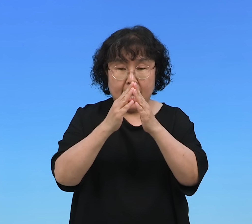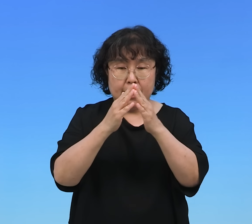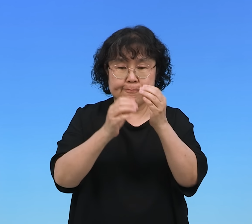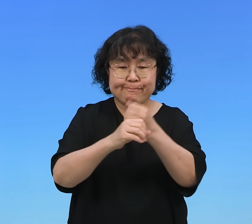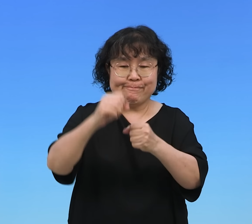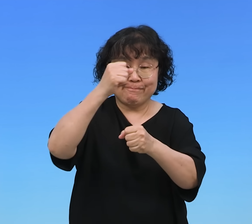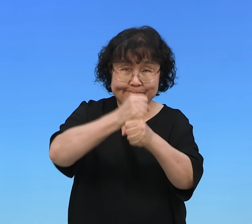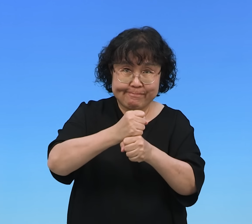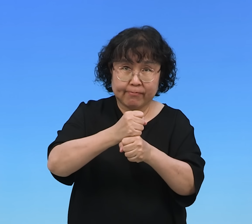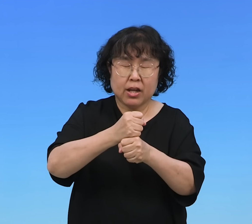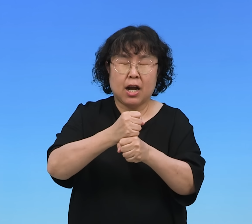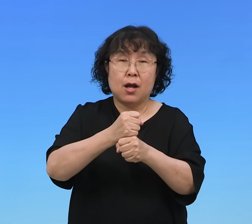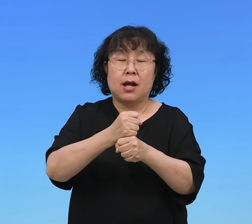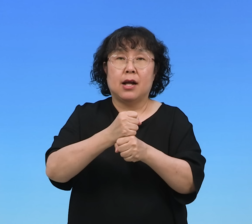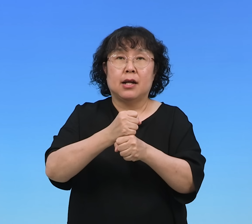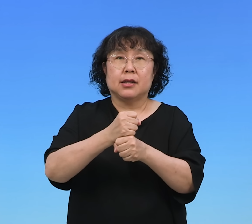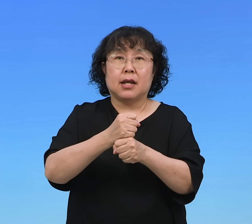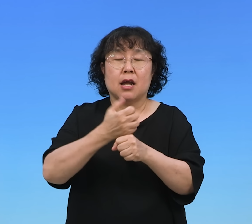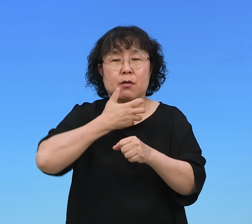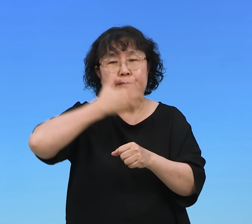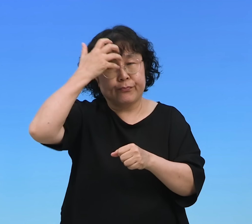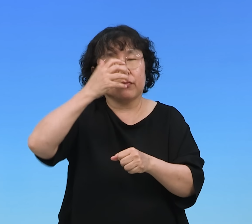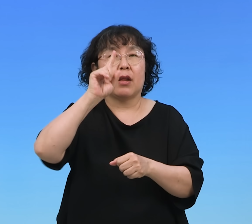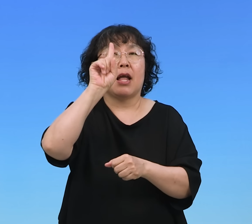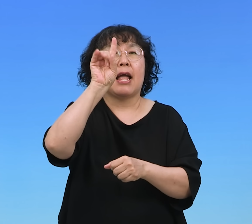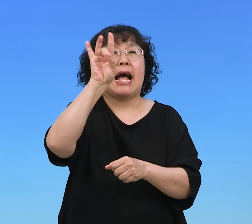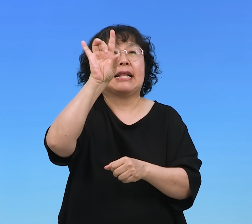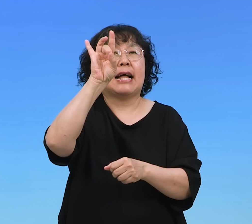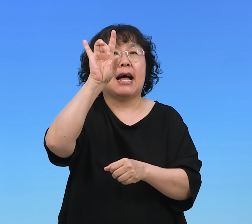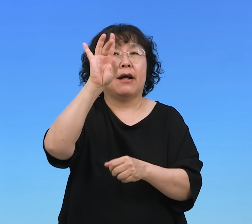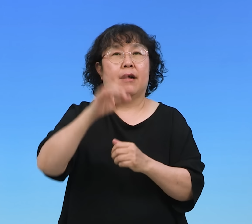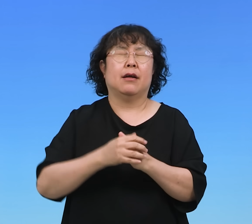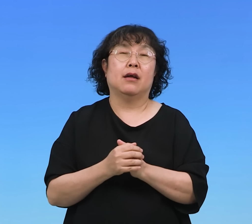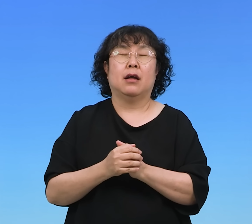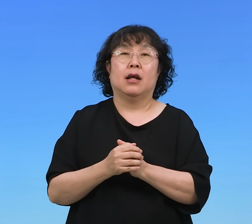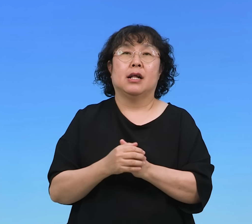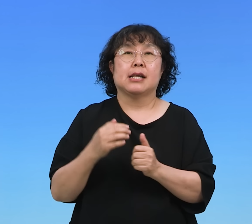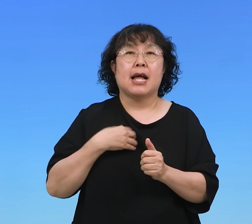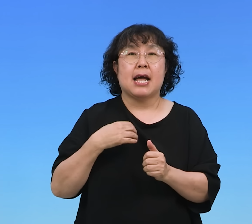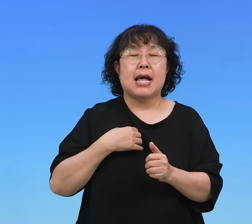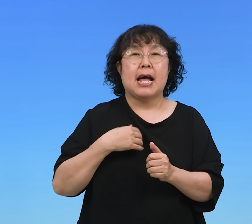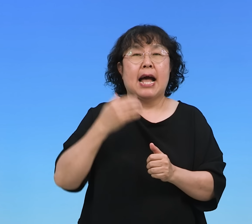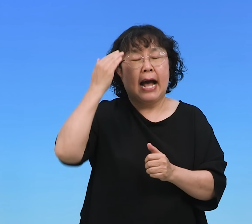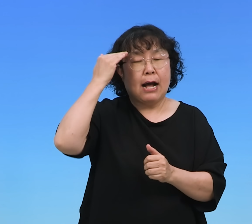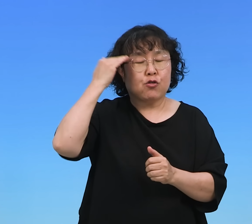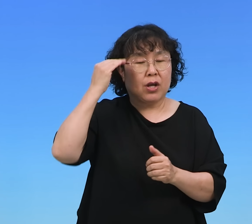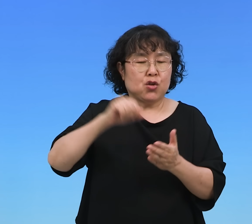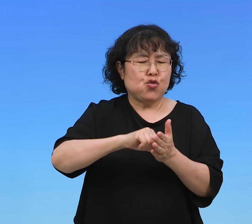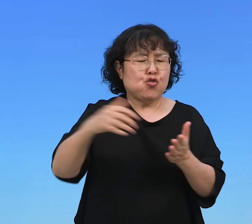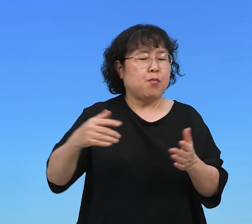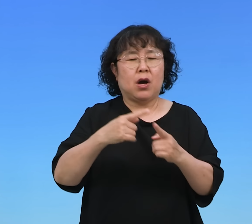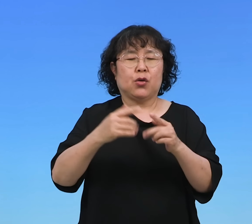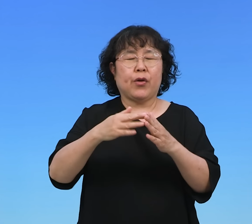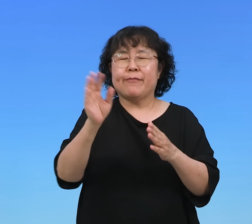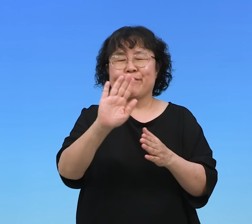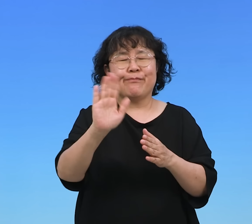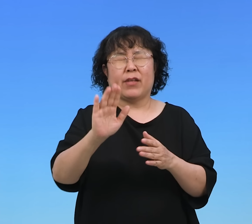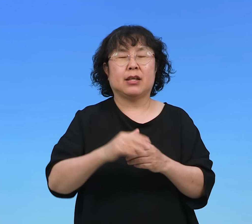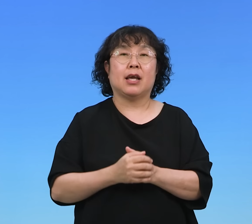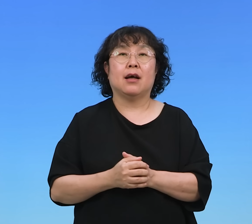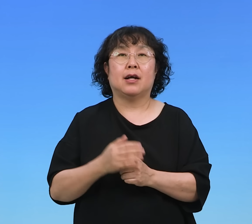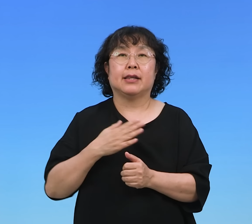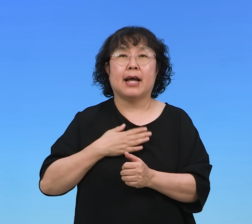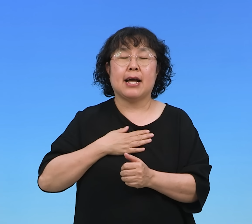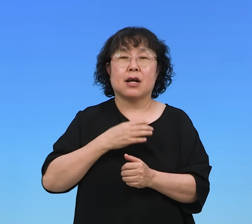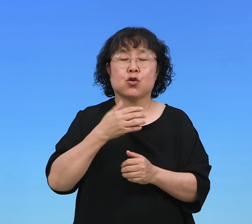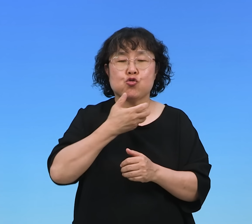큰 교회, 분당에서 제일 유명한 교회, 이런 꿈은 애당초 품을 생각도 안 했습니다. 제가 가진